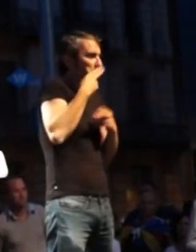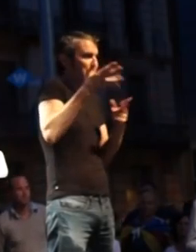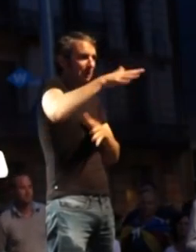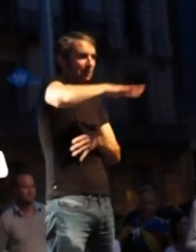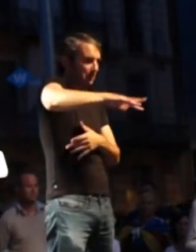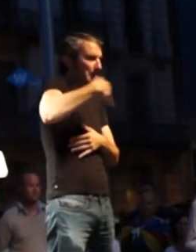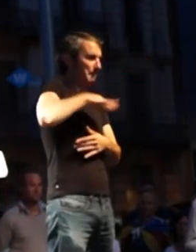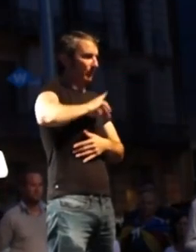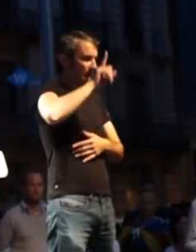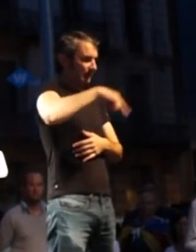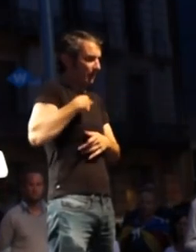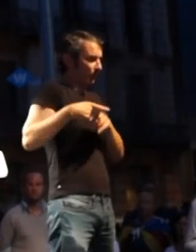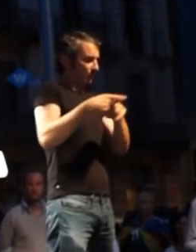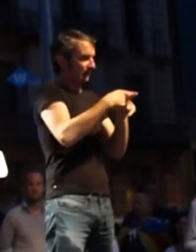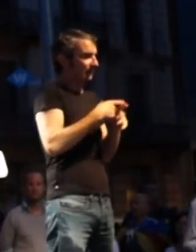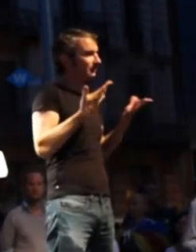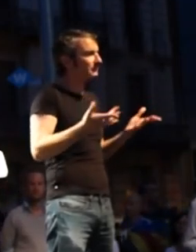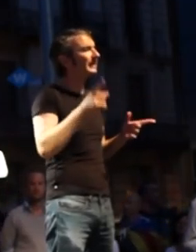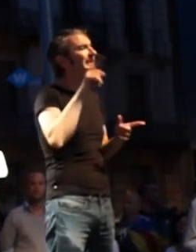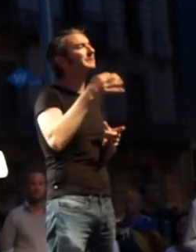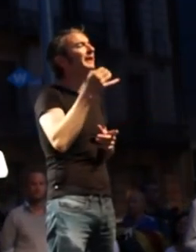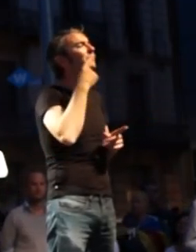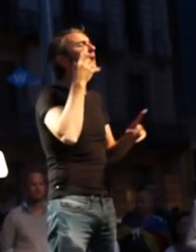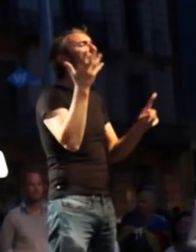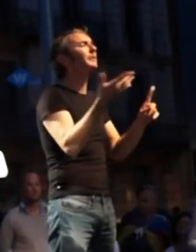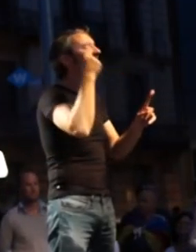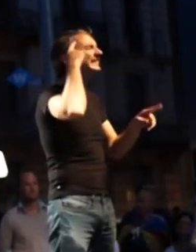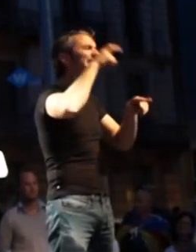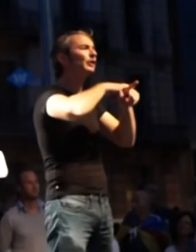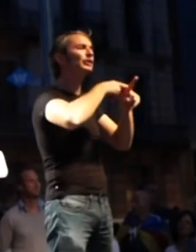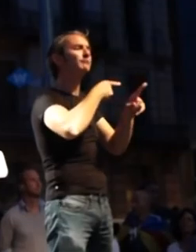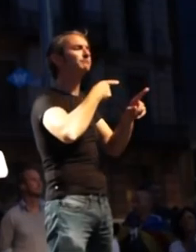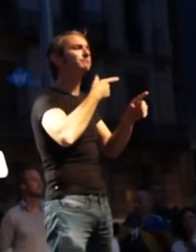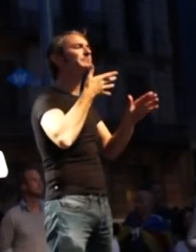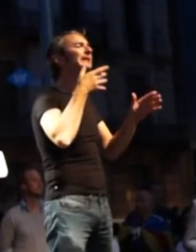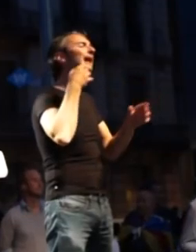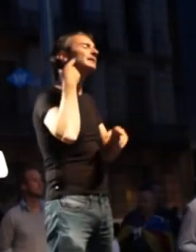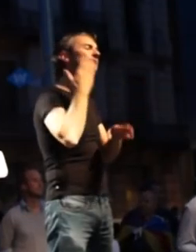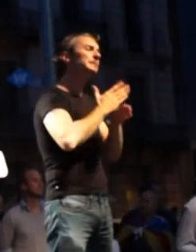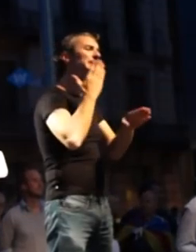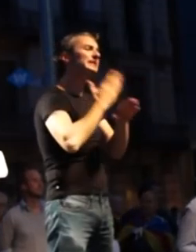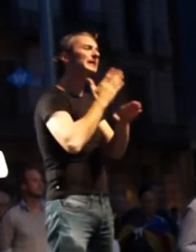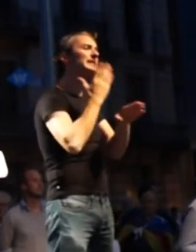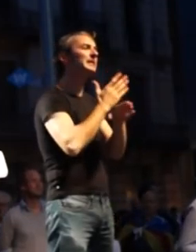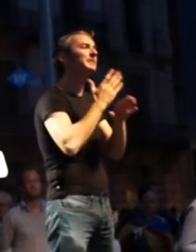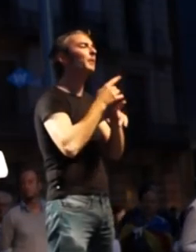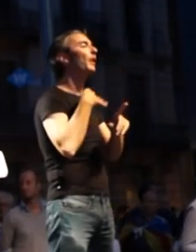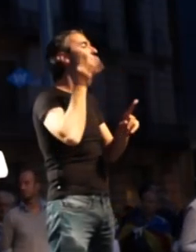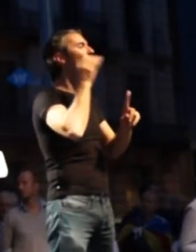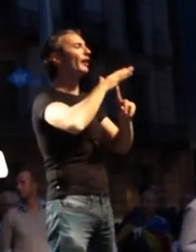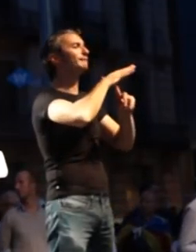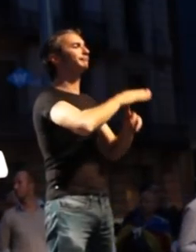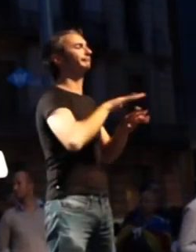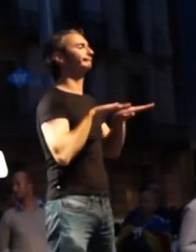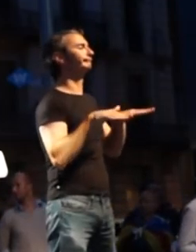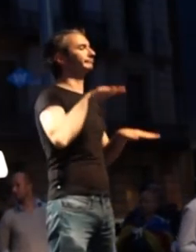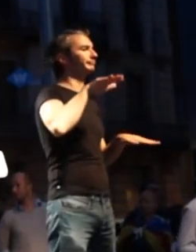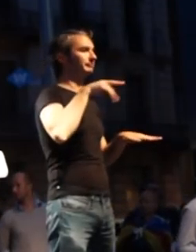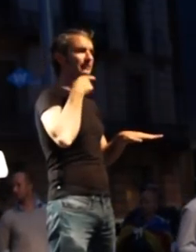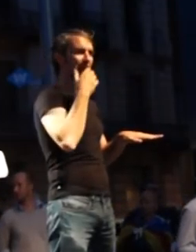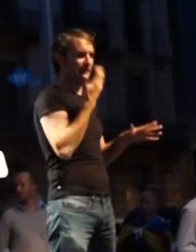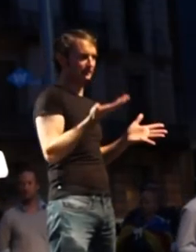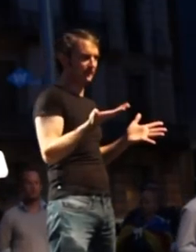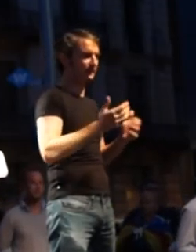que també és nostre, com també tota la violència psicològica que s'exerceix cada vegada que s'inferioritza una companya en un espai polític.